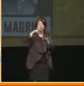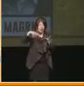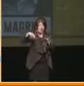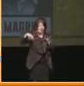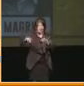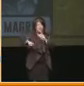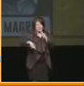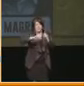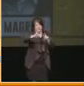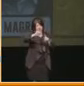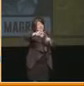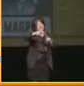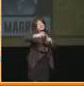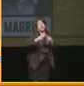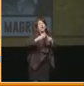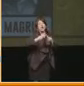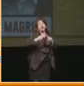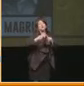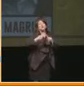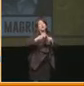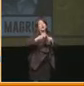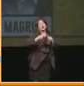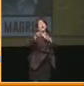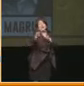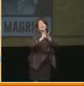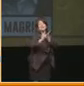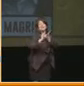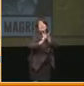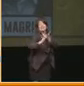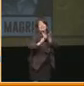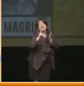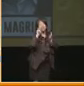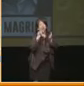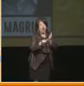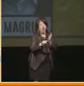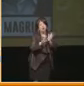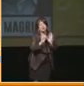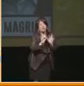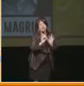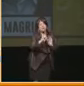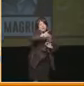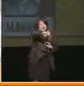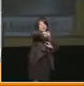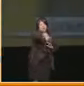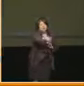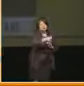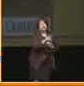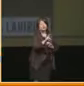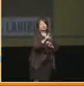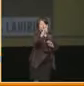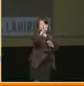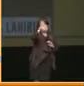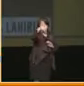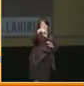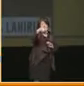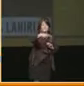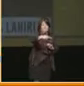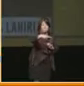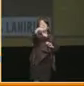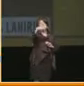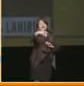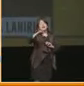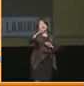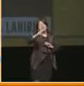lettrice una scrittrice come dire molto particolare della letteratura italiana vale a dire Giun Palairi Giun Palairi altra vincitrice del premio